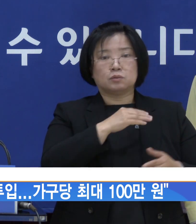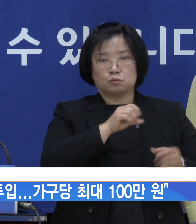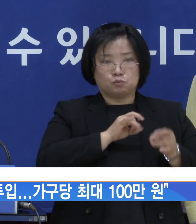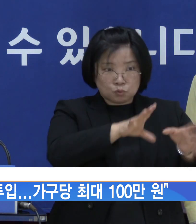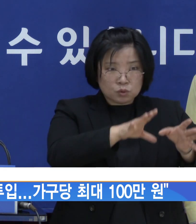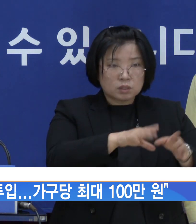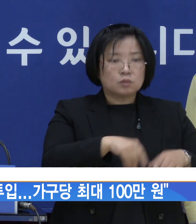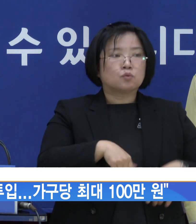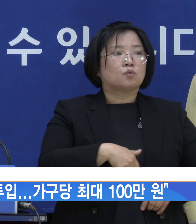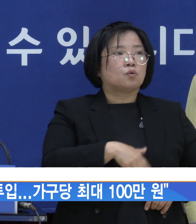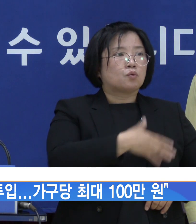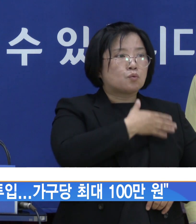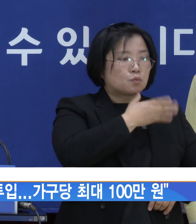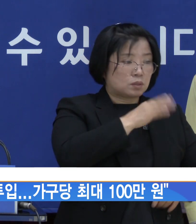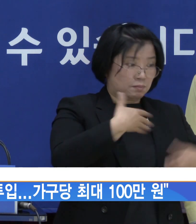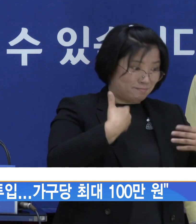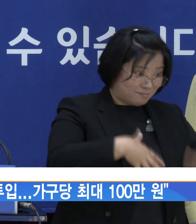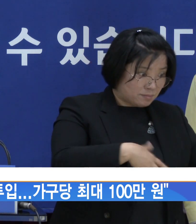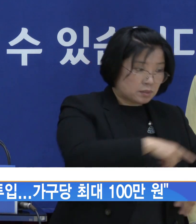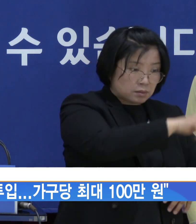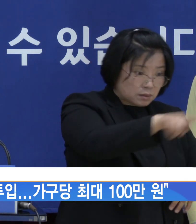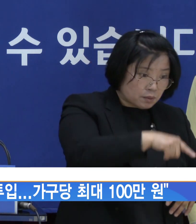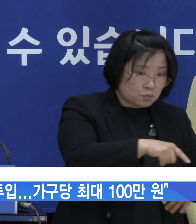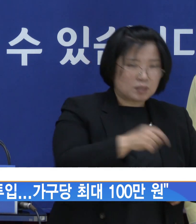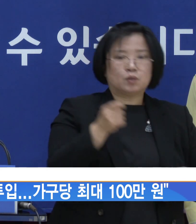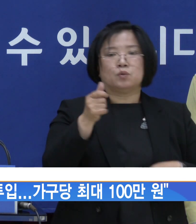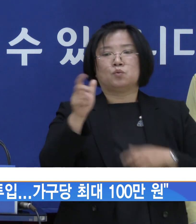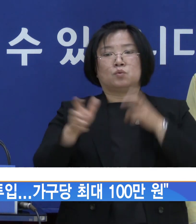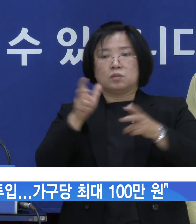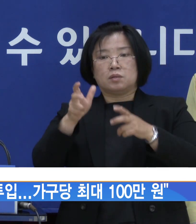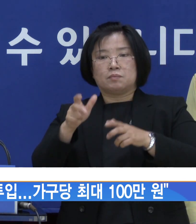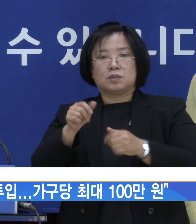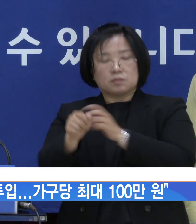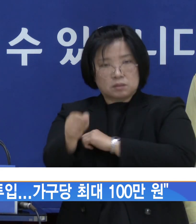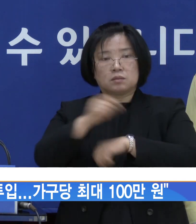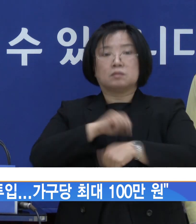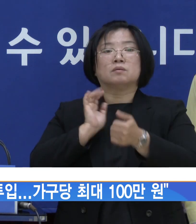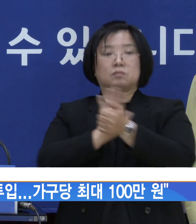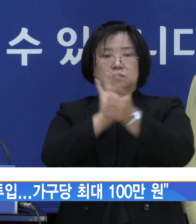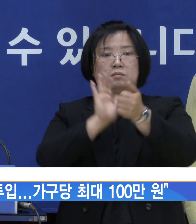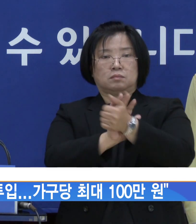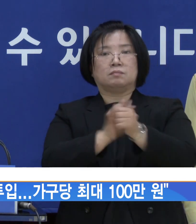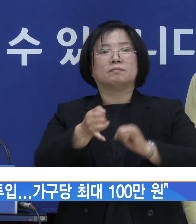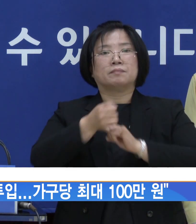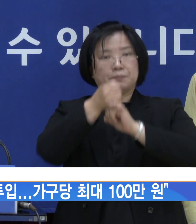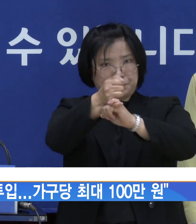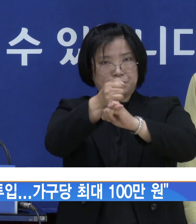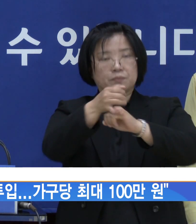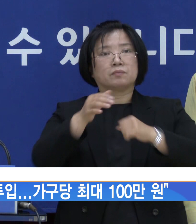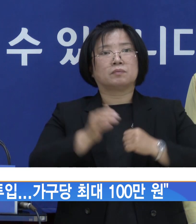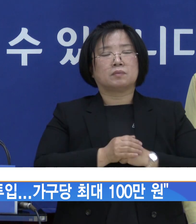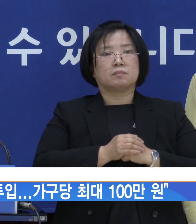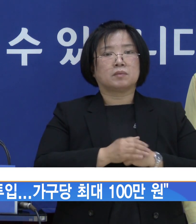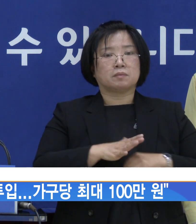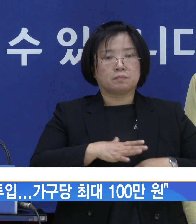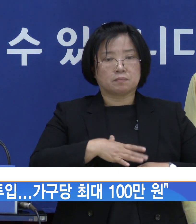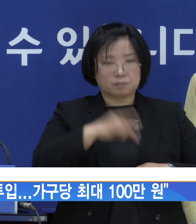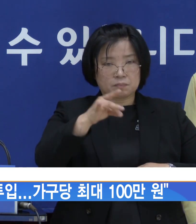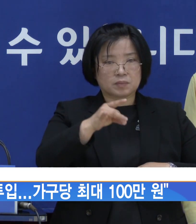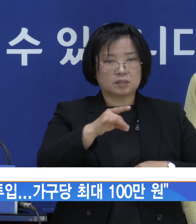취약계층과 소상공인들을 적극적으로 지원하겠습니다. 먼저 저소득